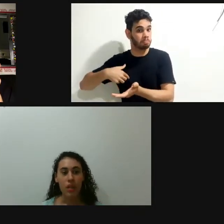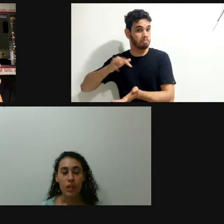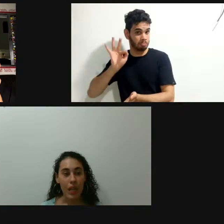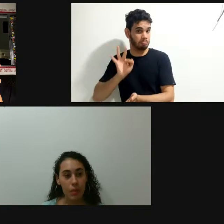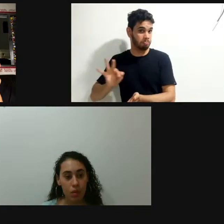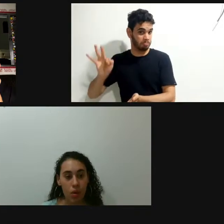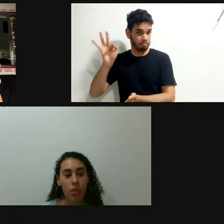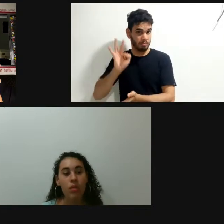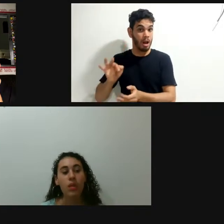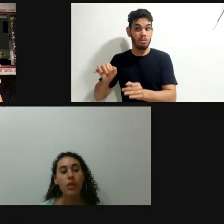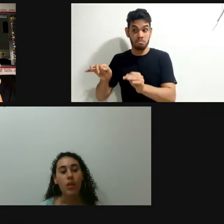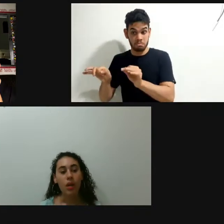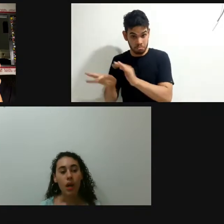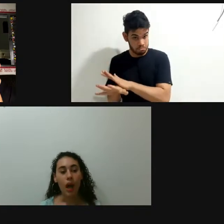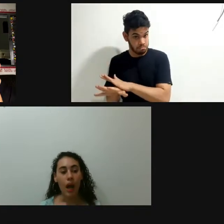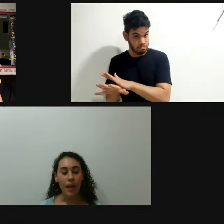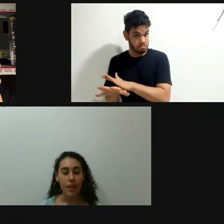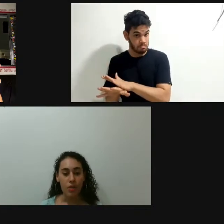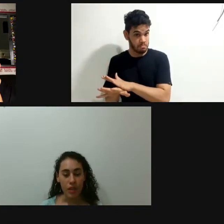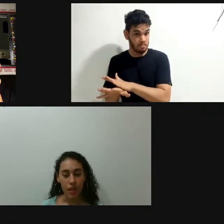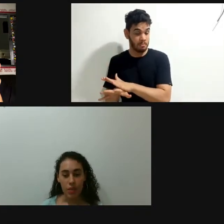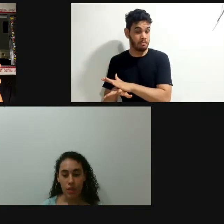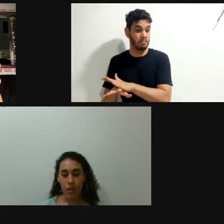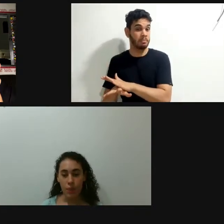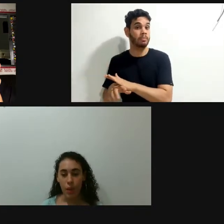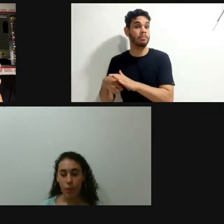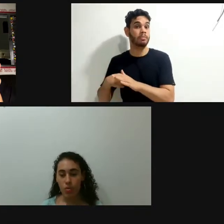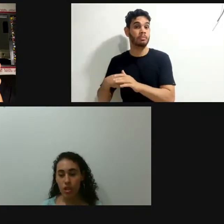faculdade. Terminou, aí eu já